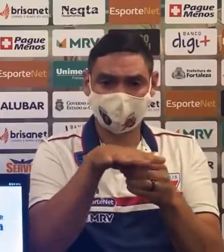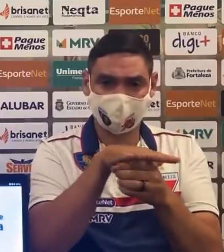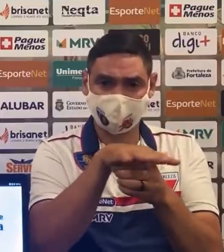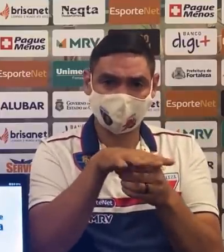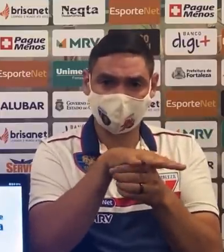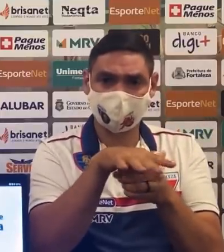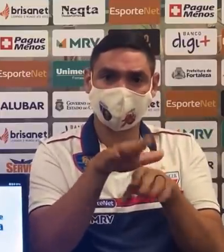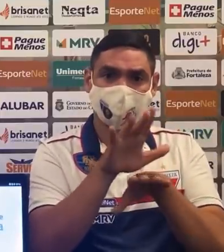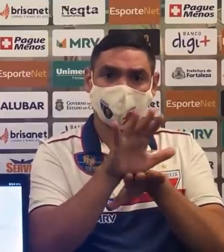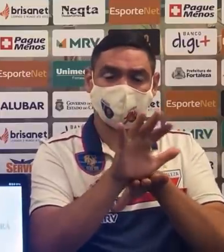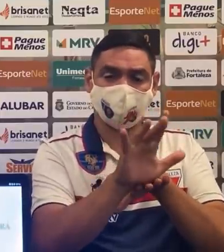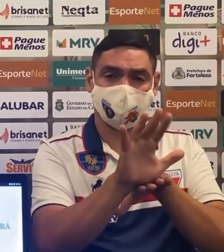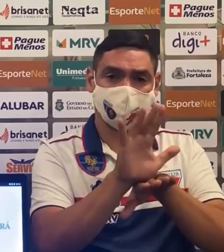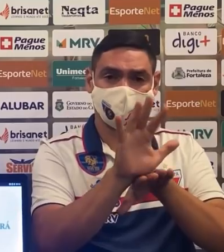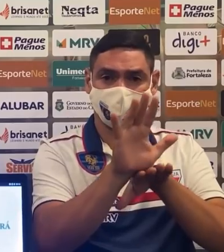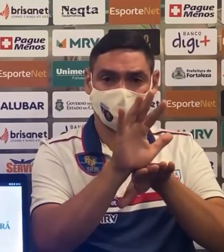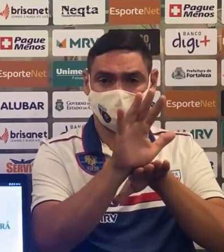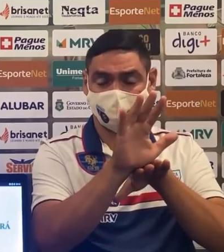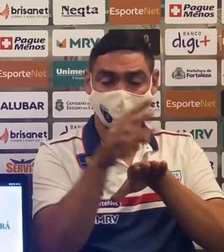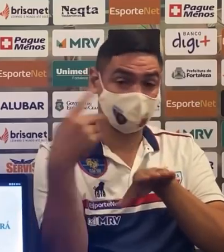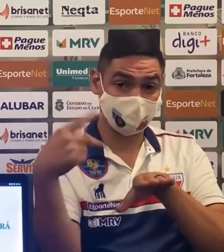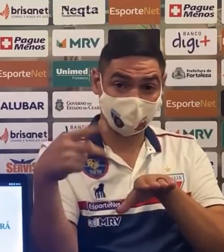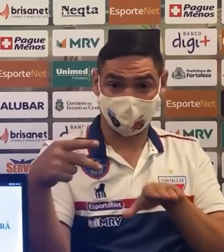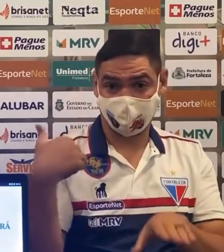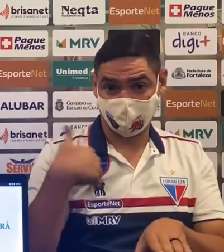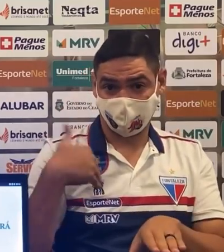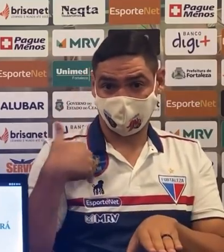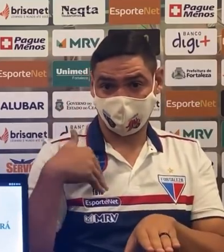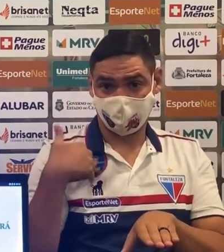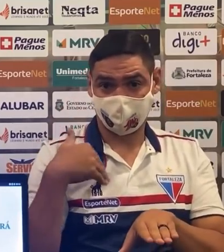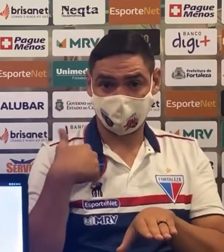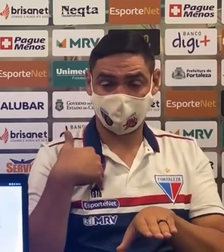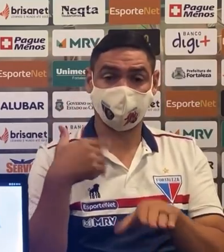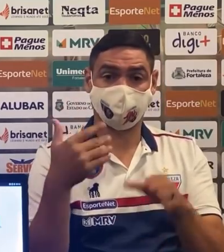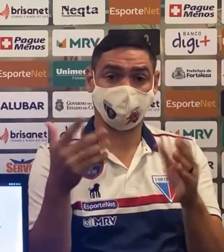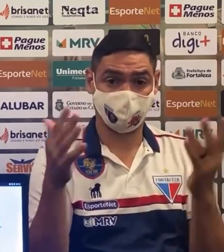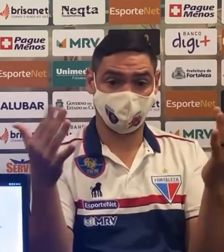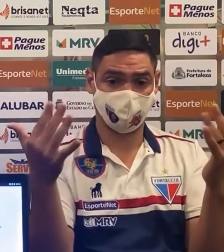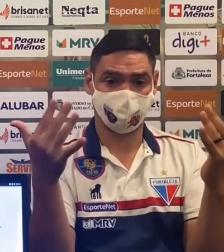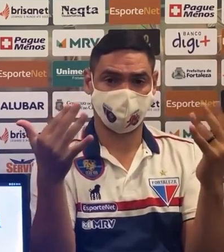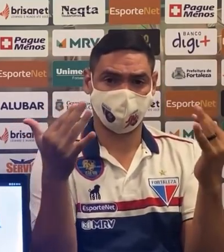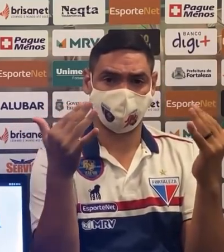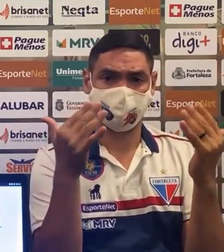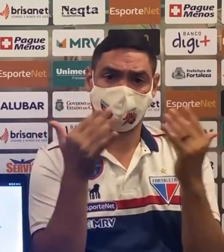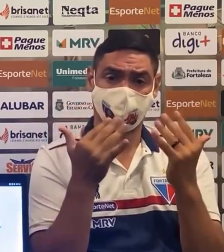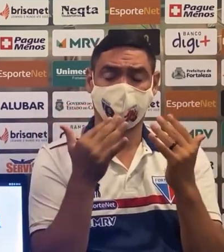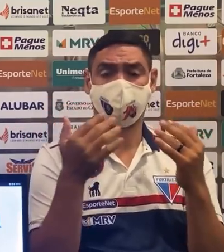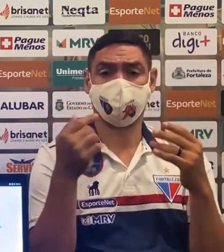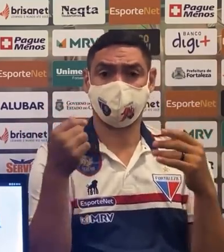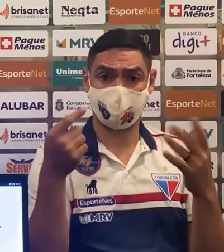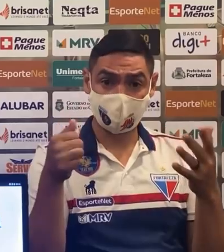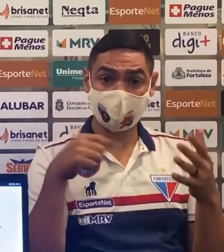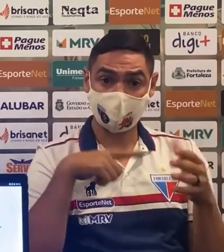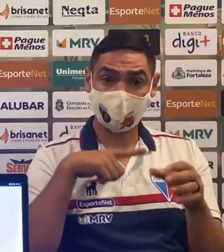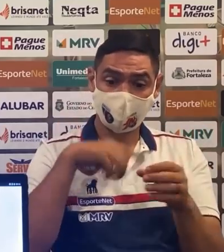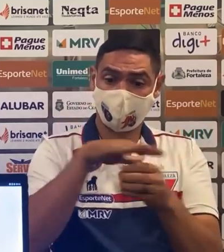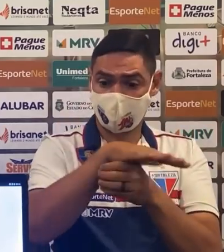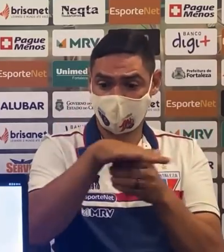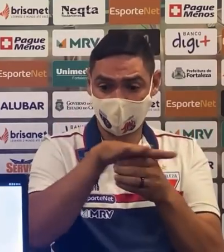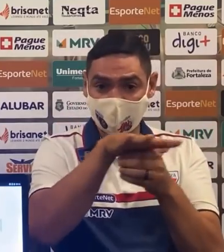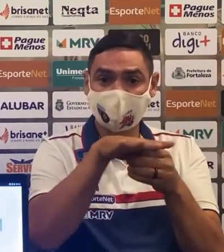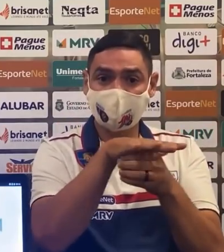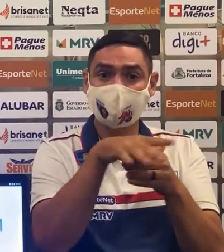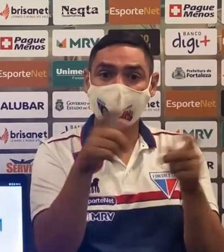deles jogam muito, às vezes espetando os volantes adversários, e tem um espaço bom ali.